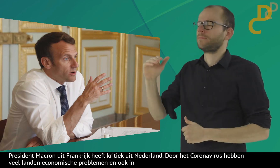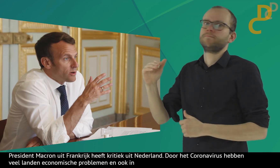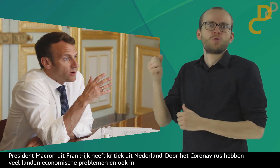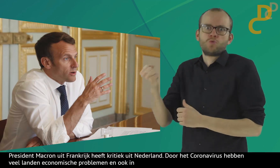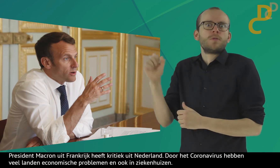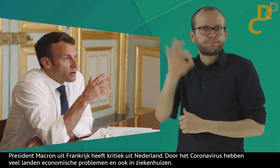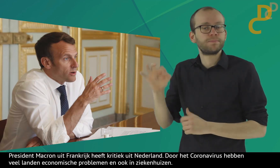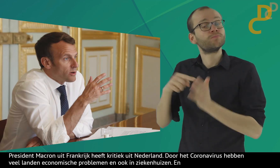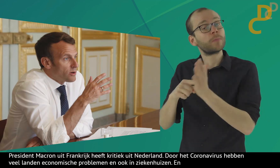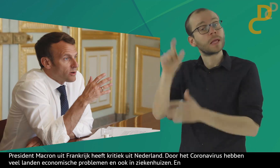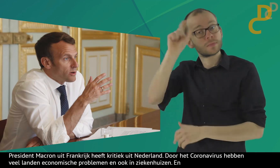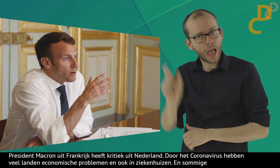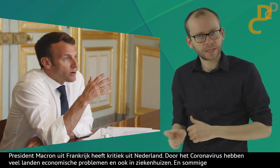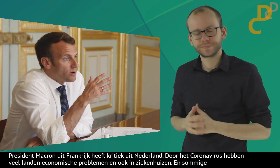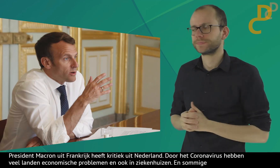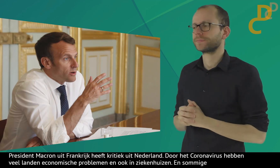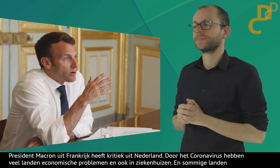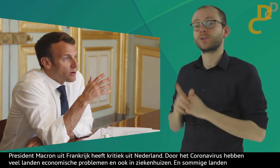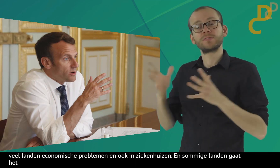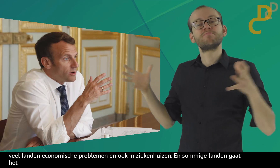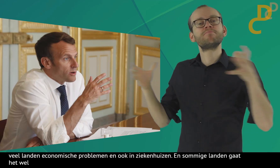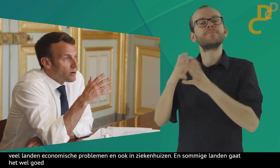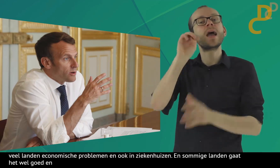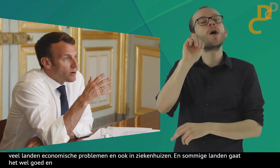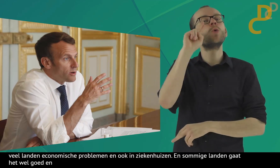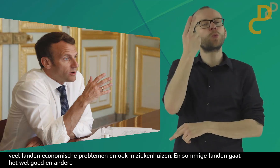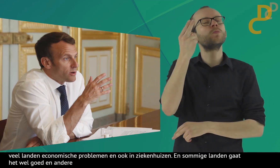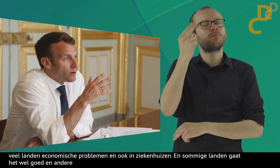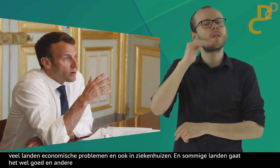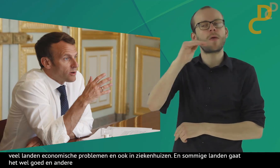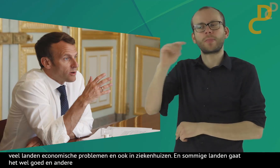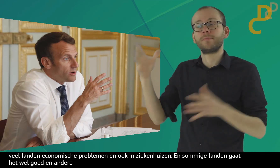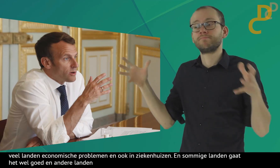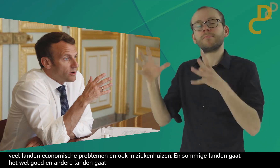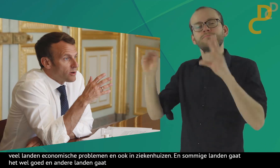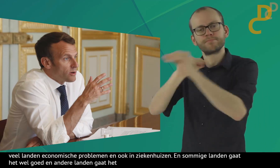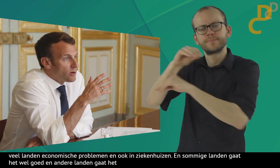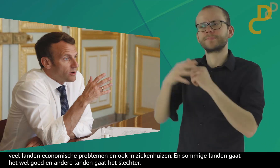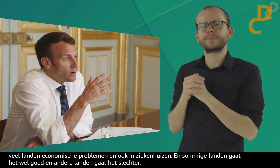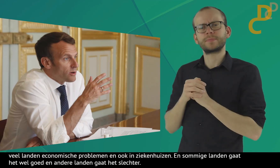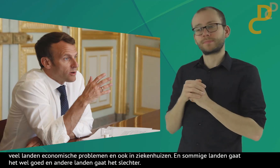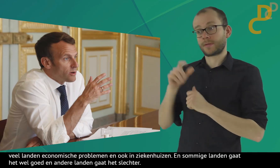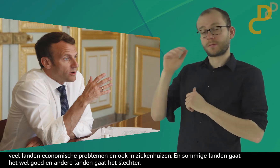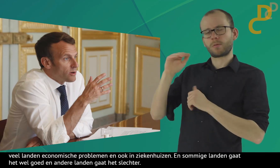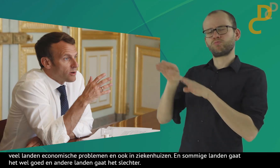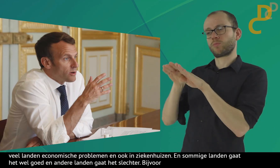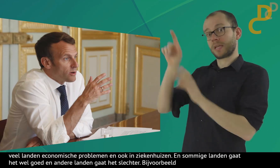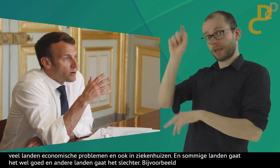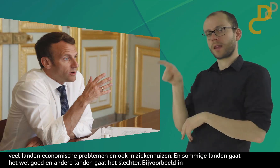landen gaat het wel goed, in andere landen gaat het veel slechter. Bijvoorbeeld Italië. Dus de EU-landen hebben gezamenlijk het erover gehad.